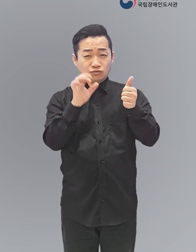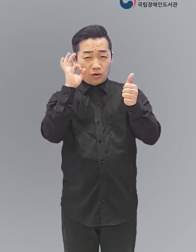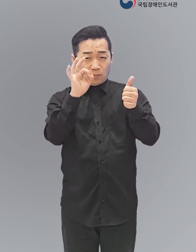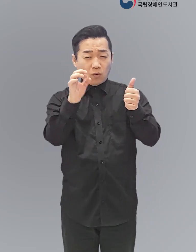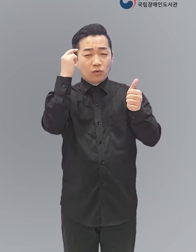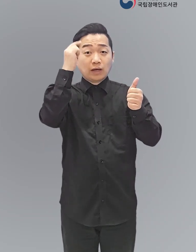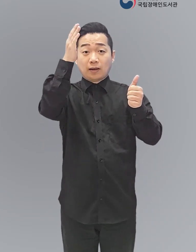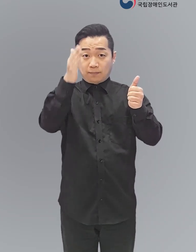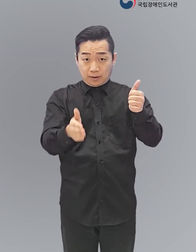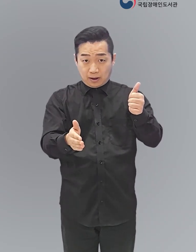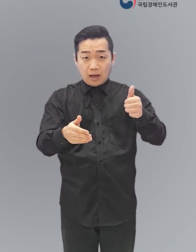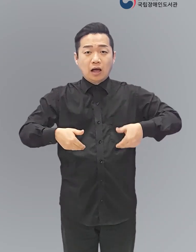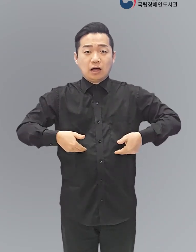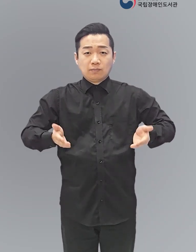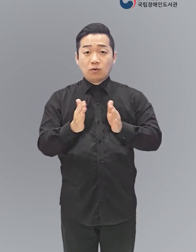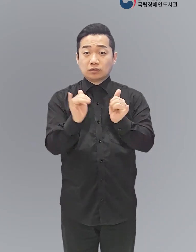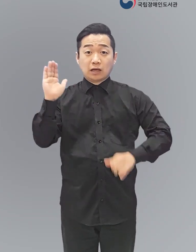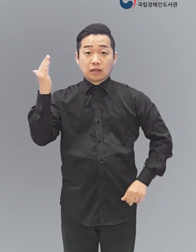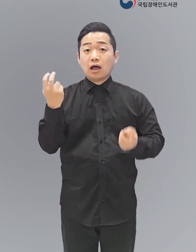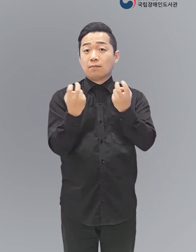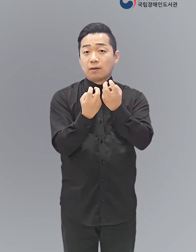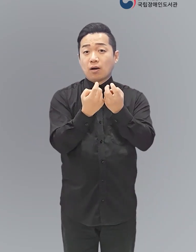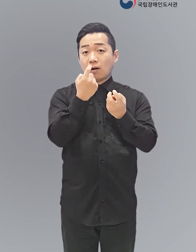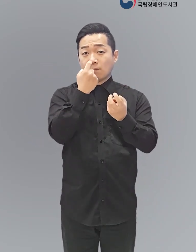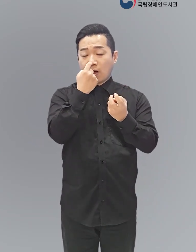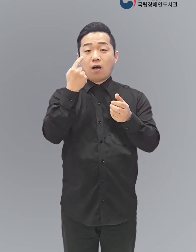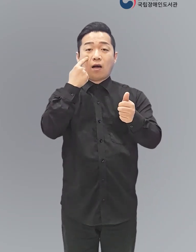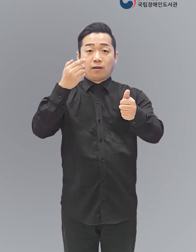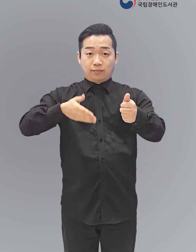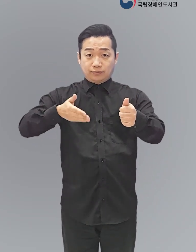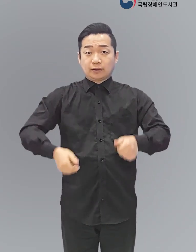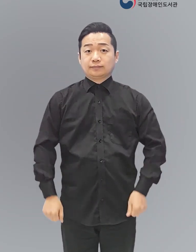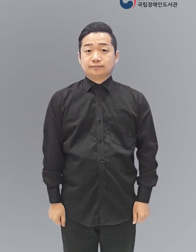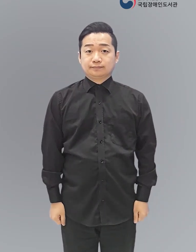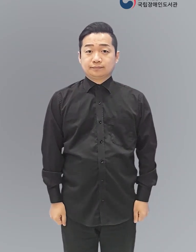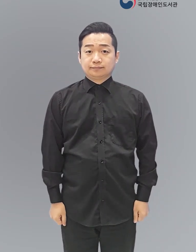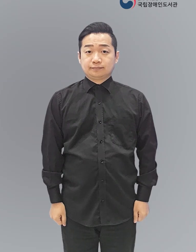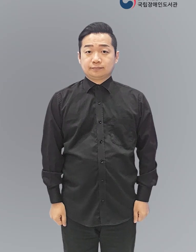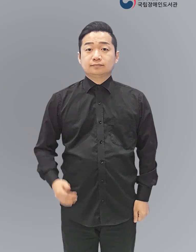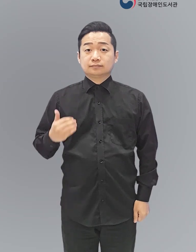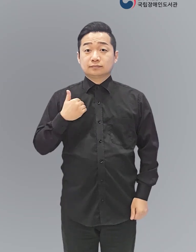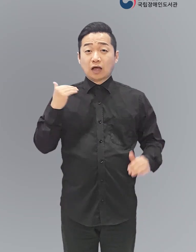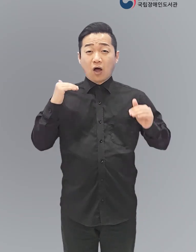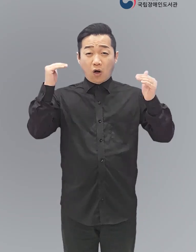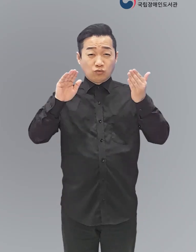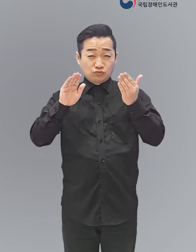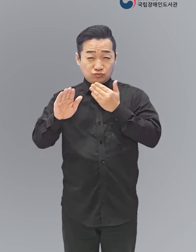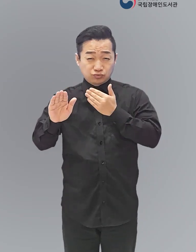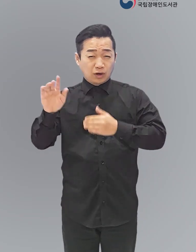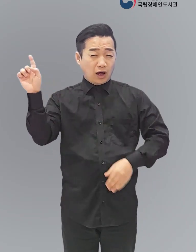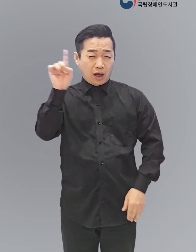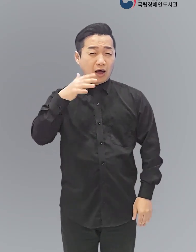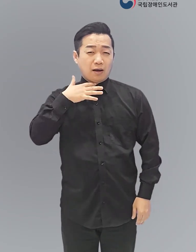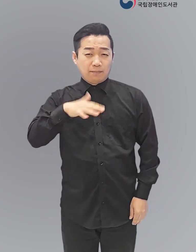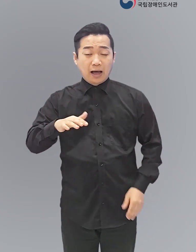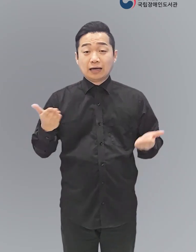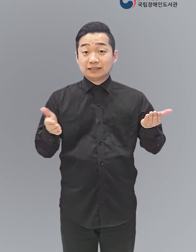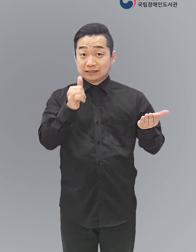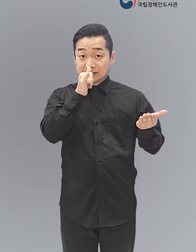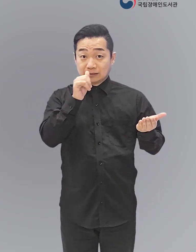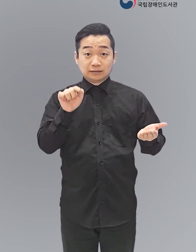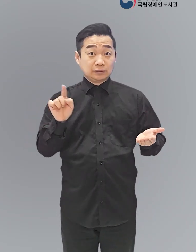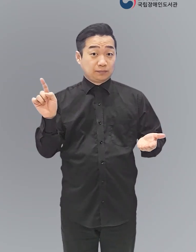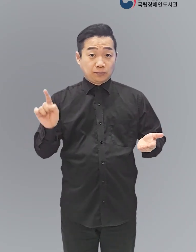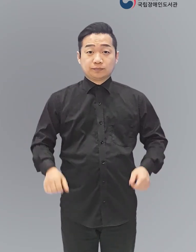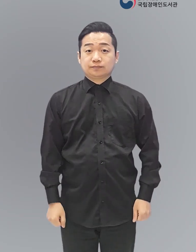공부하는 사람을 물어하지 마라. 쓸모없는 사람이 되는 법을 배워라. 내가 어른이 되고 나서 한 번도